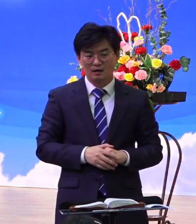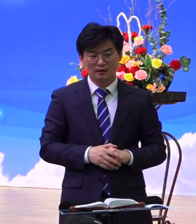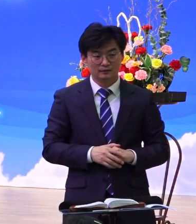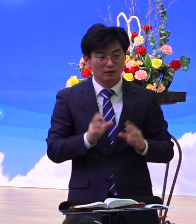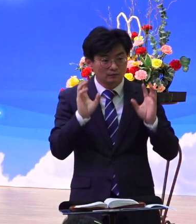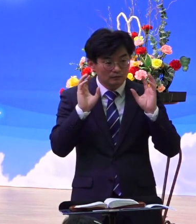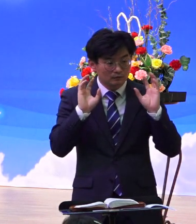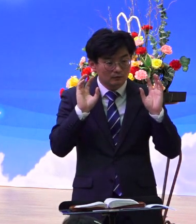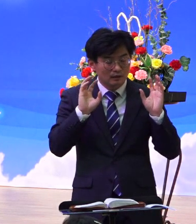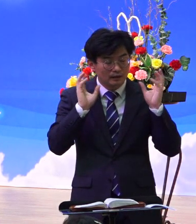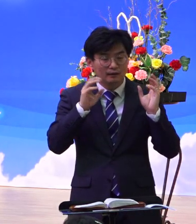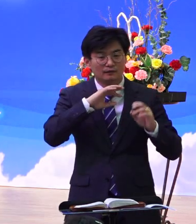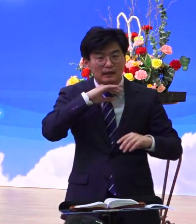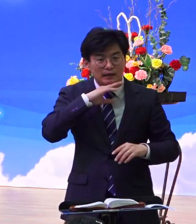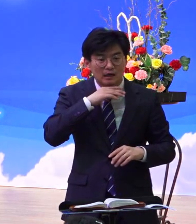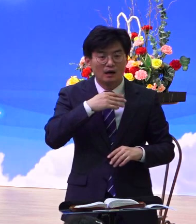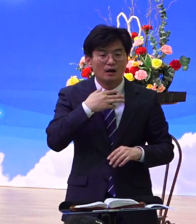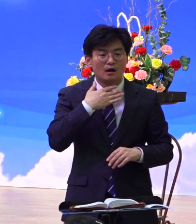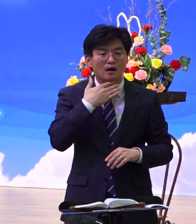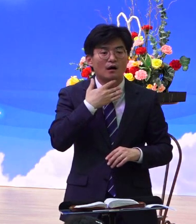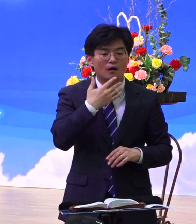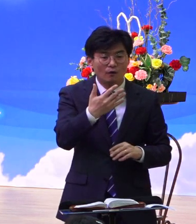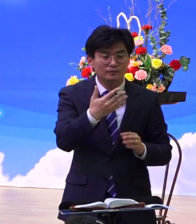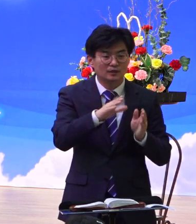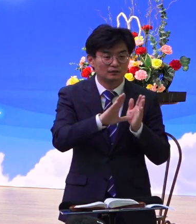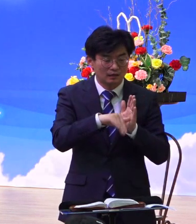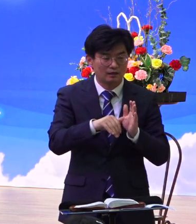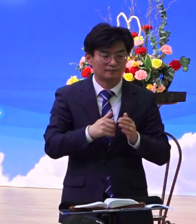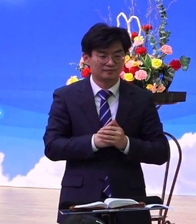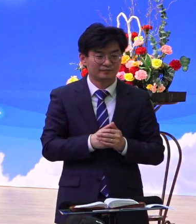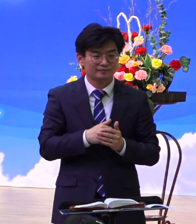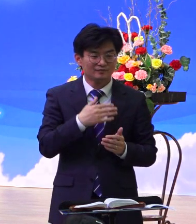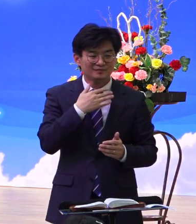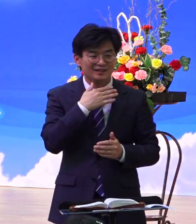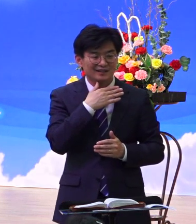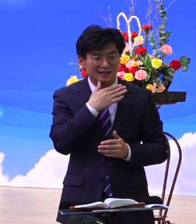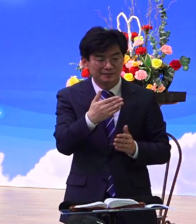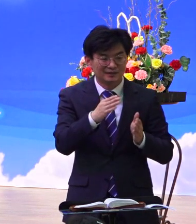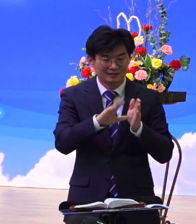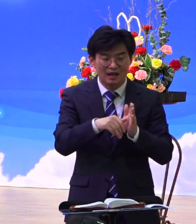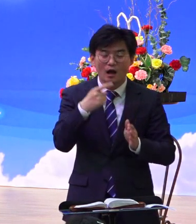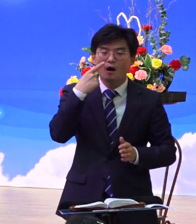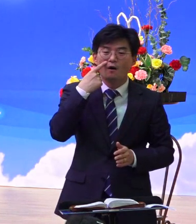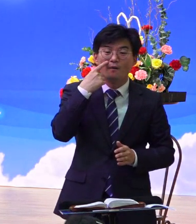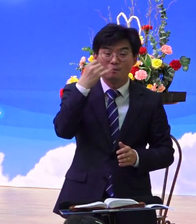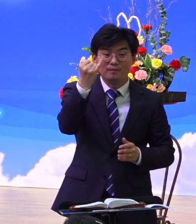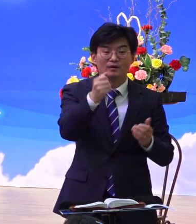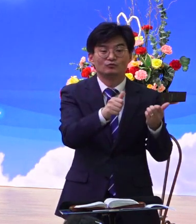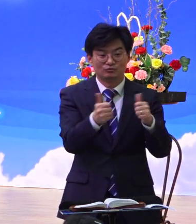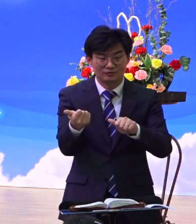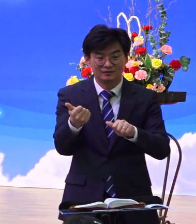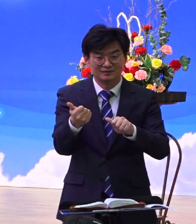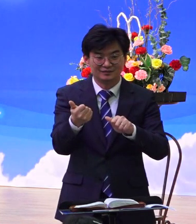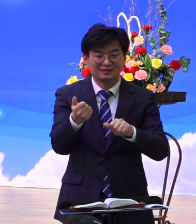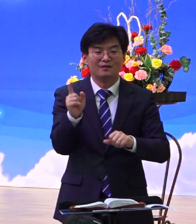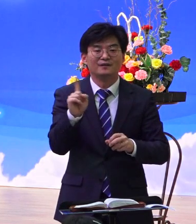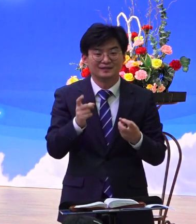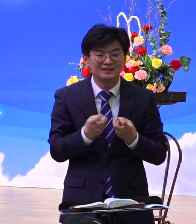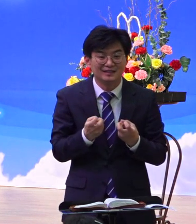때에 안타깝게도 어머니는 전염병에 걸려서 갑작스럽게 세상을 떠나게 됐습니다. 세상을 떠나기